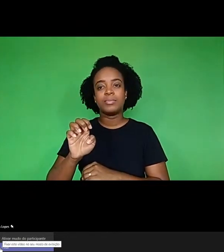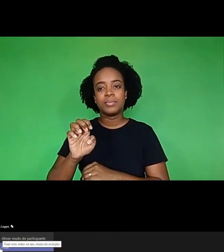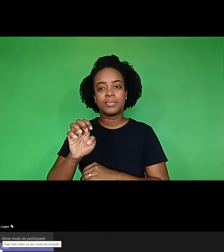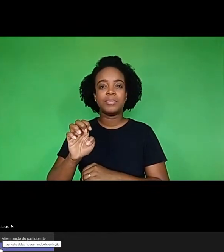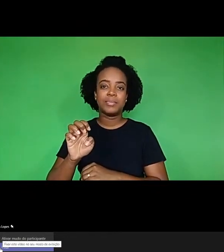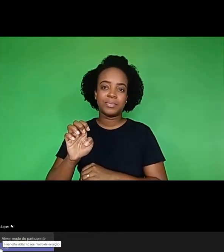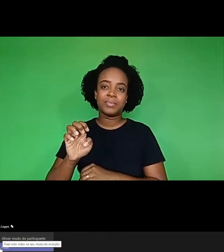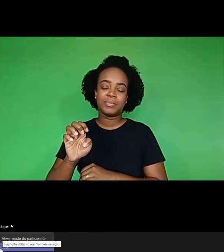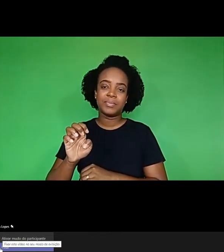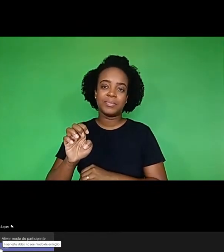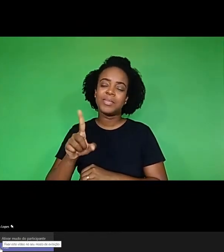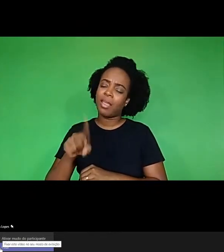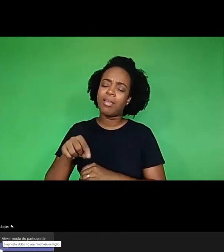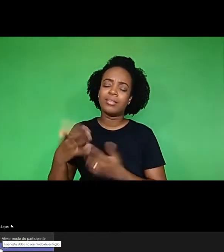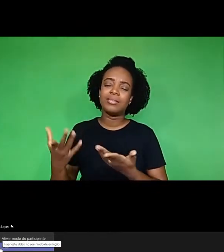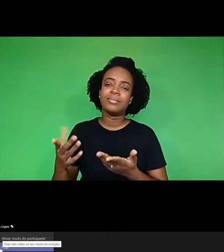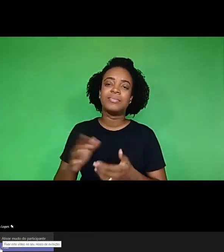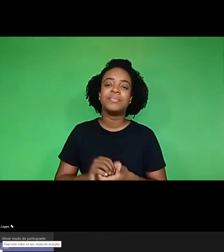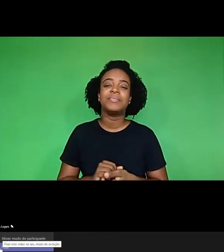esses aí.